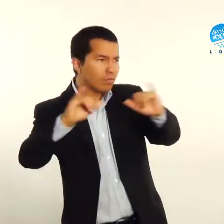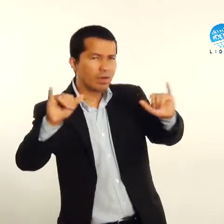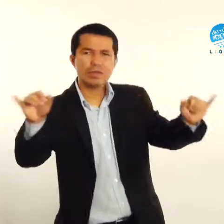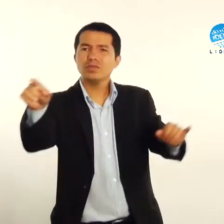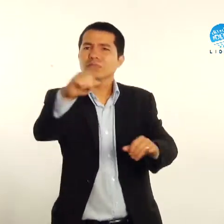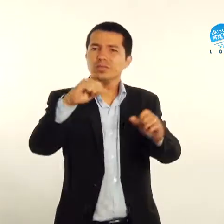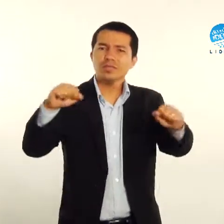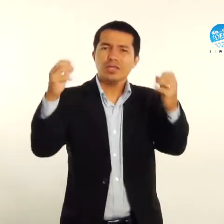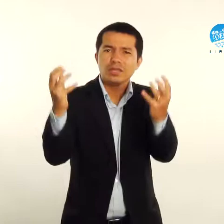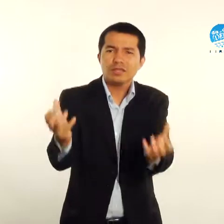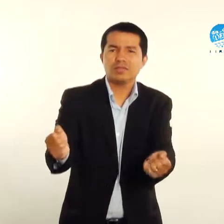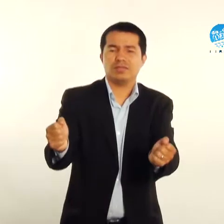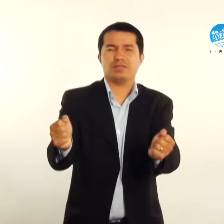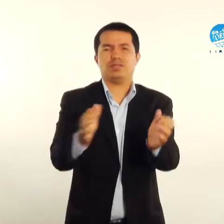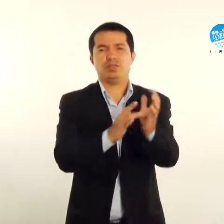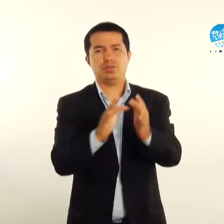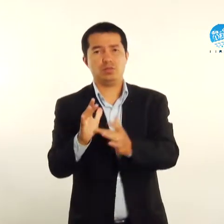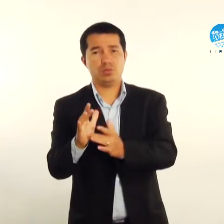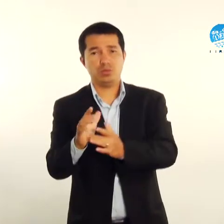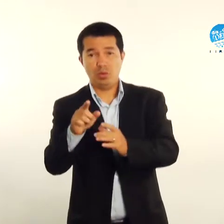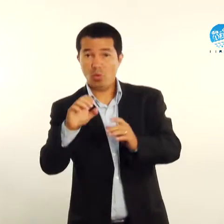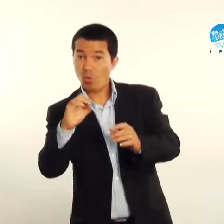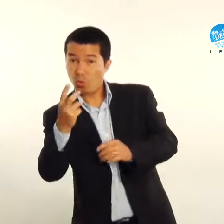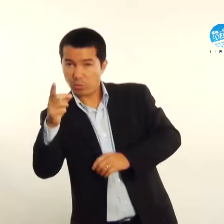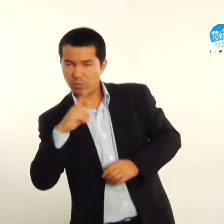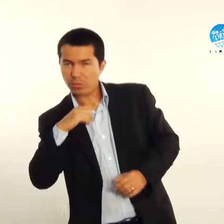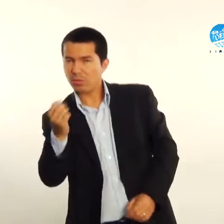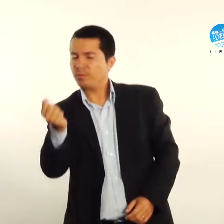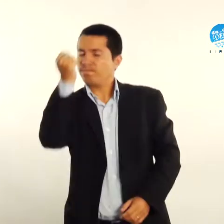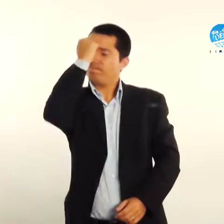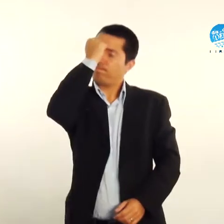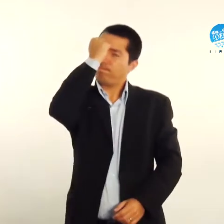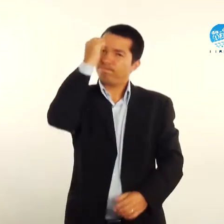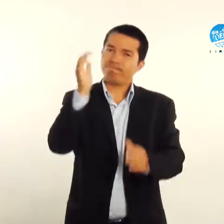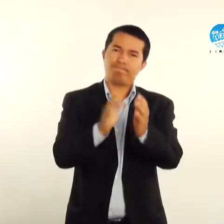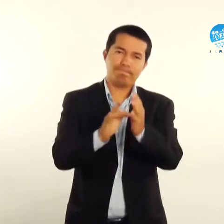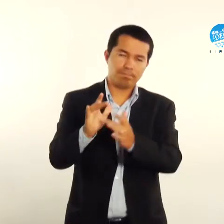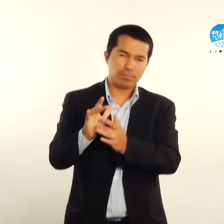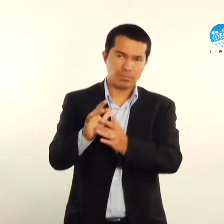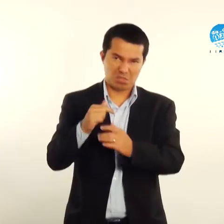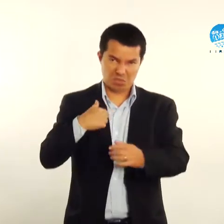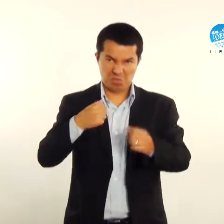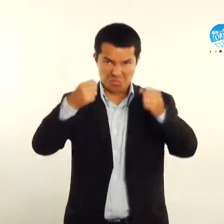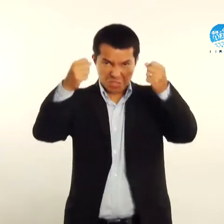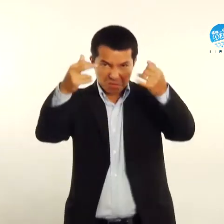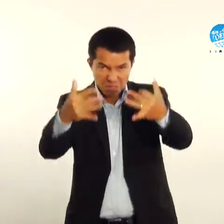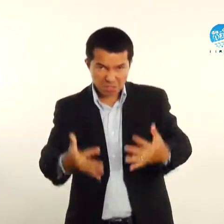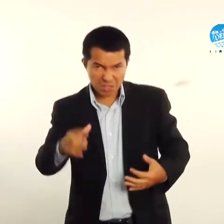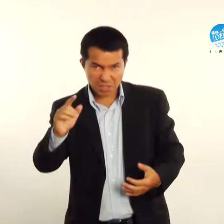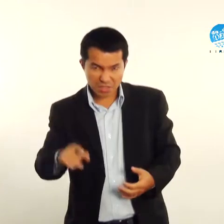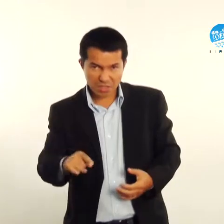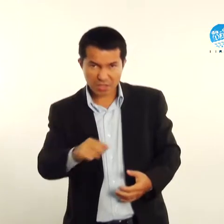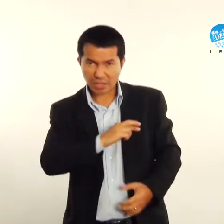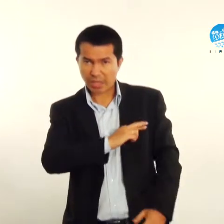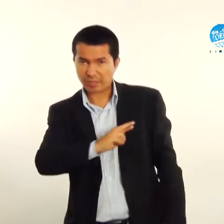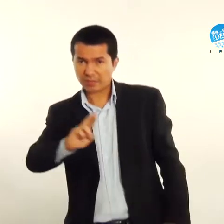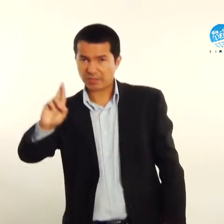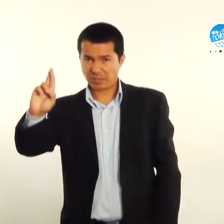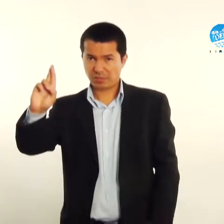se converter a Jesus, a gente está falando muito mais do que a gente fazer parte de uma denominação